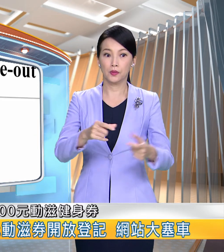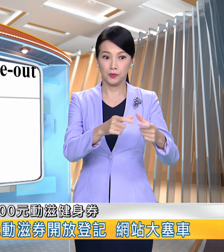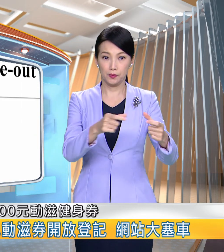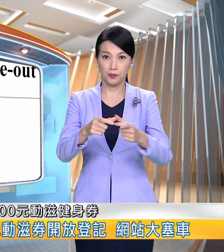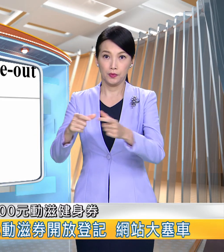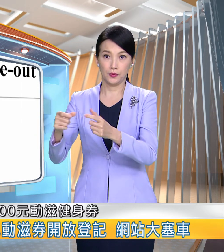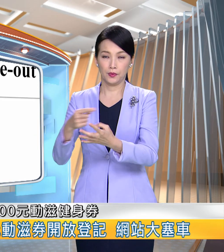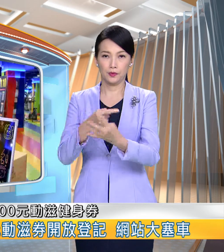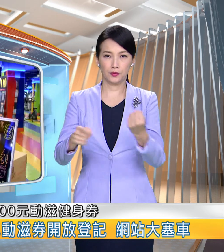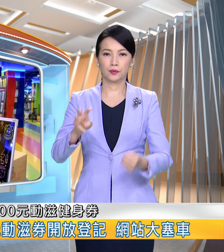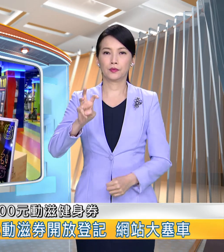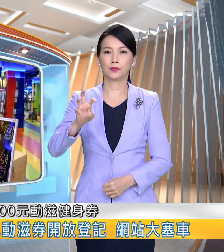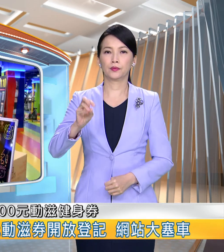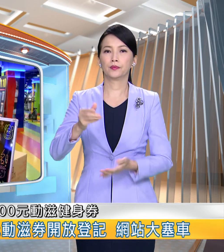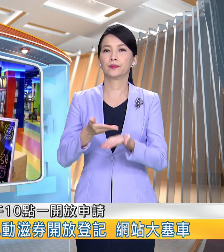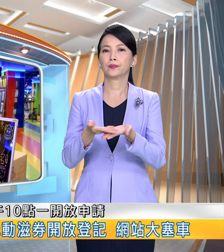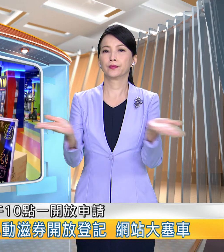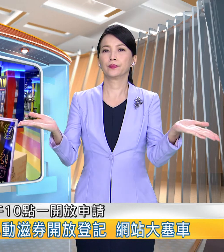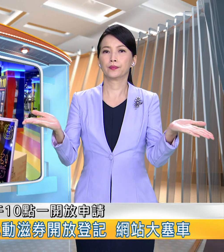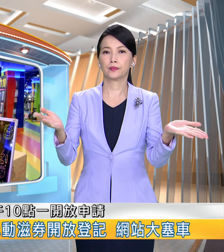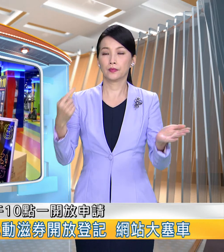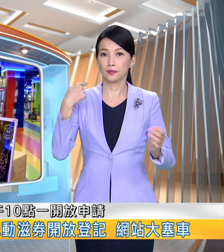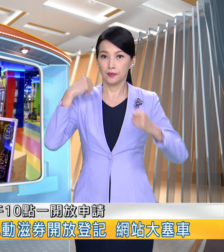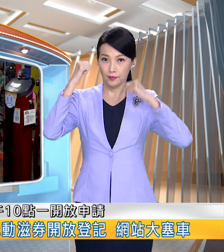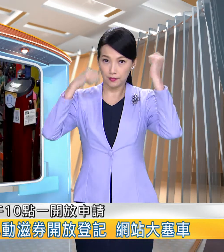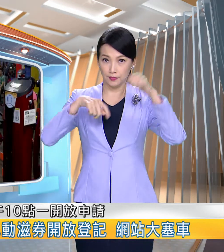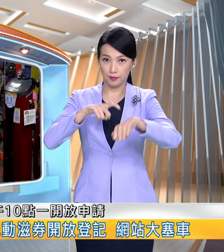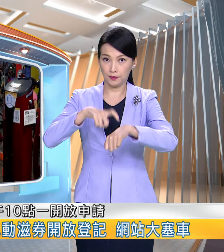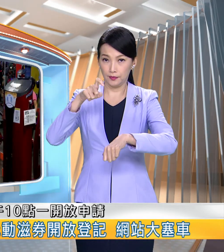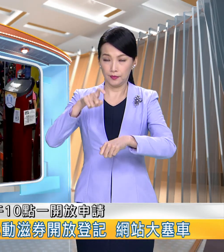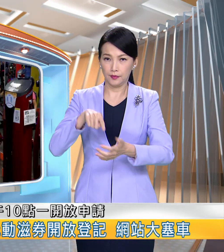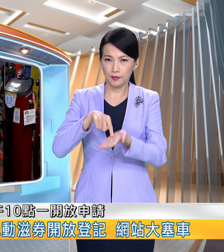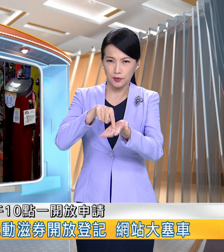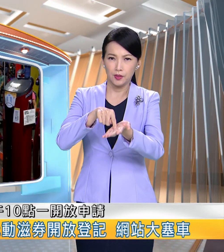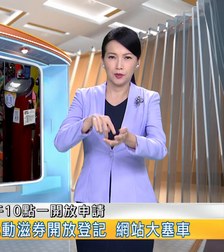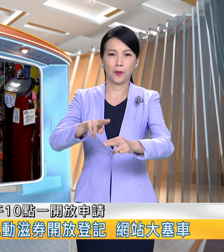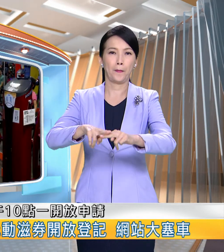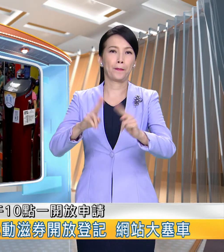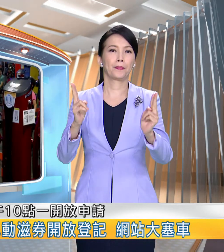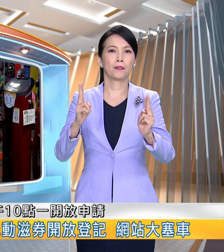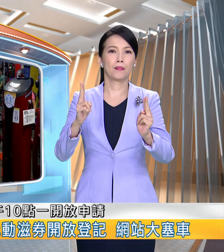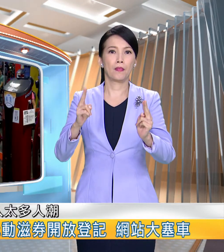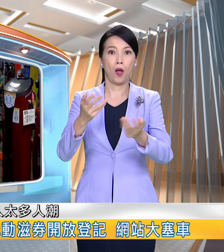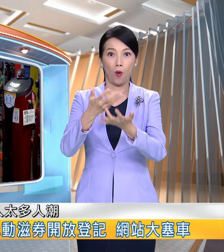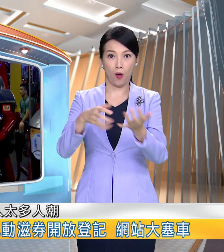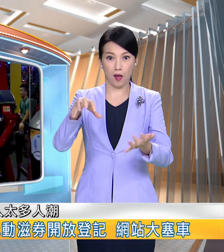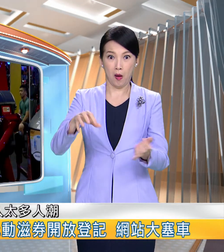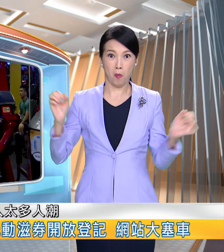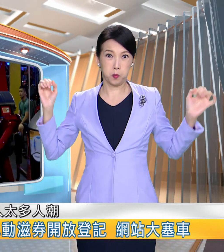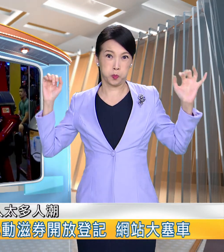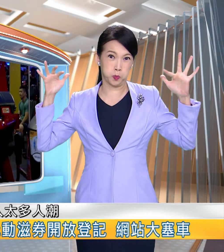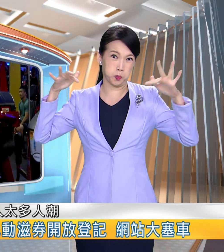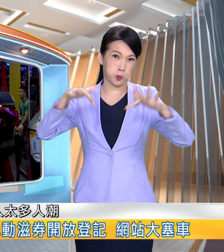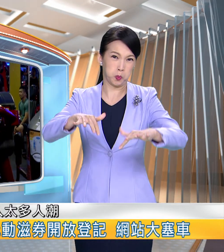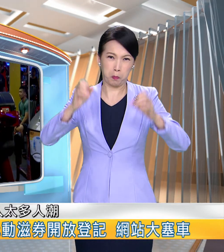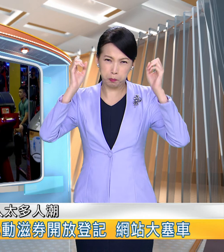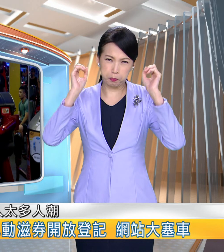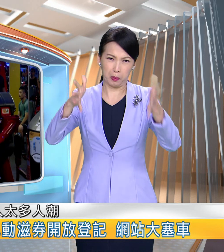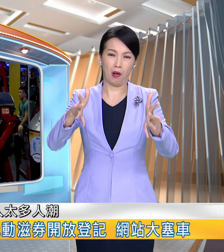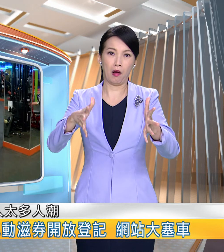资健身券。不过昨天上午10点一开放申请，网站瞬间涌入太多的人潮，几